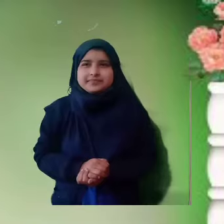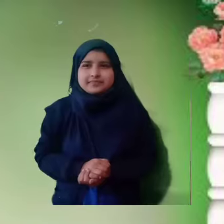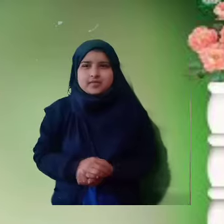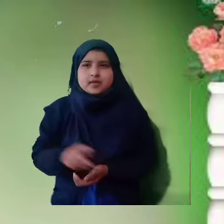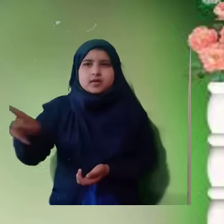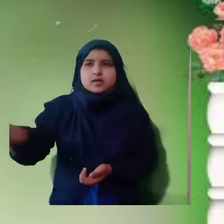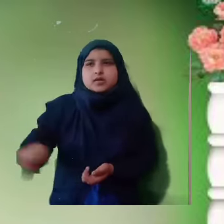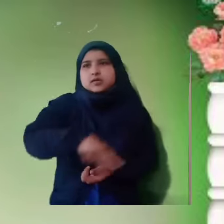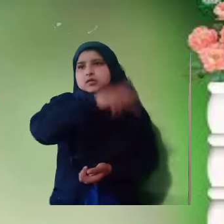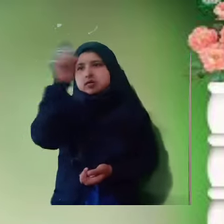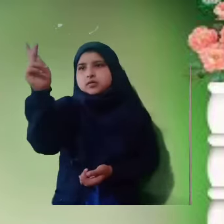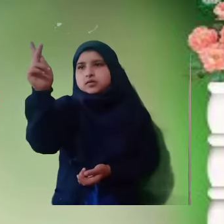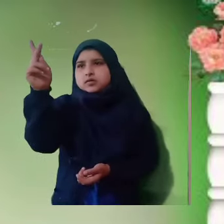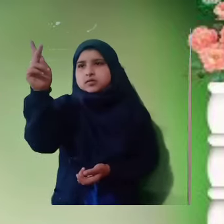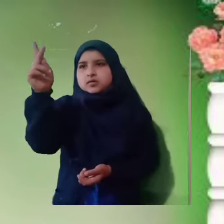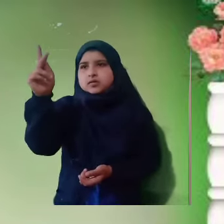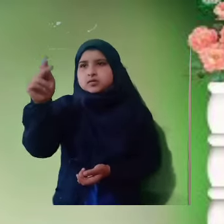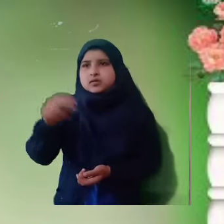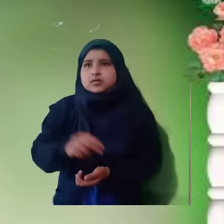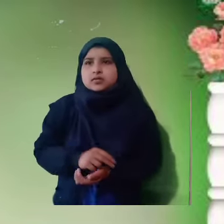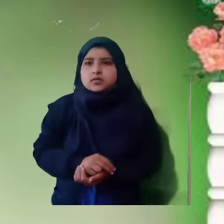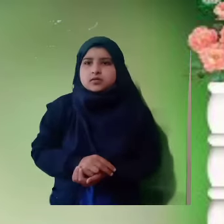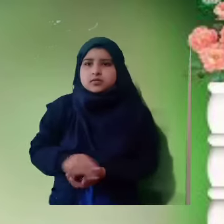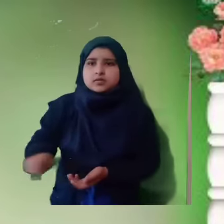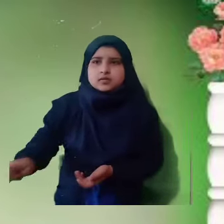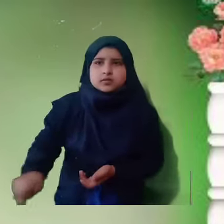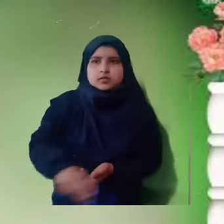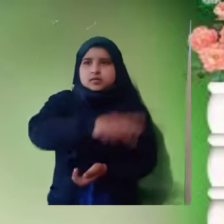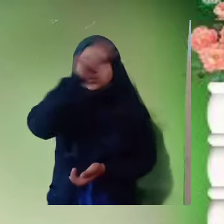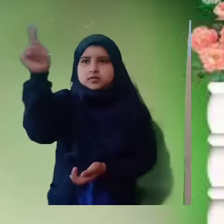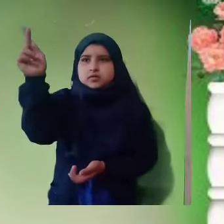मुसलसल, को हाथ लेके जाना है, मुसलसल।